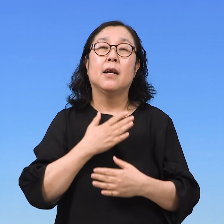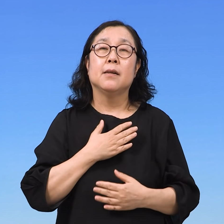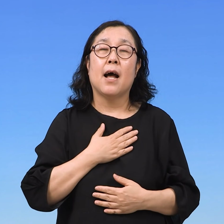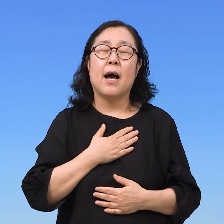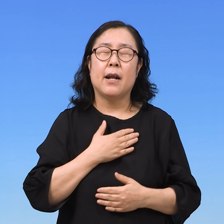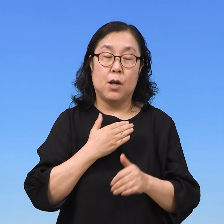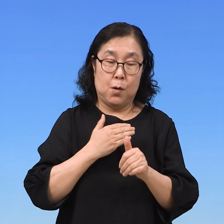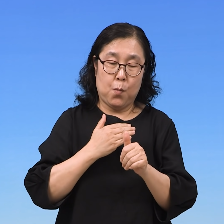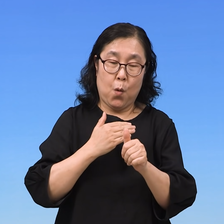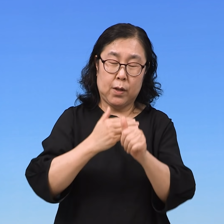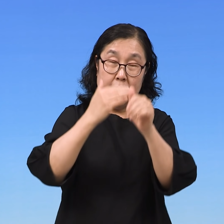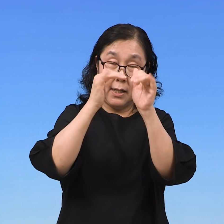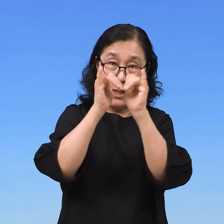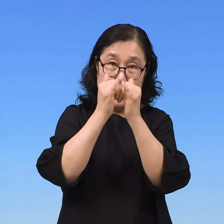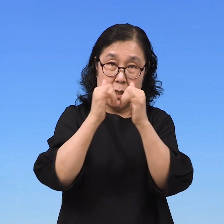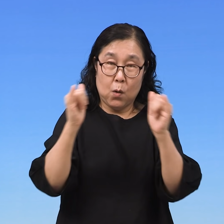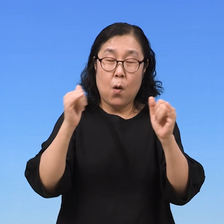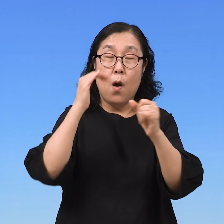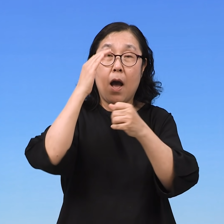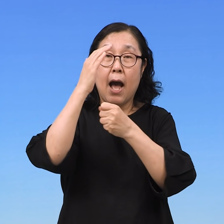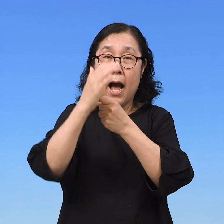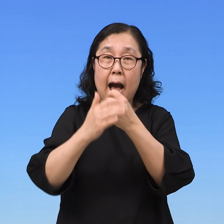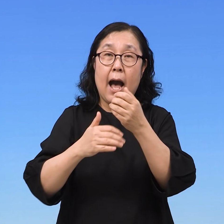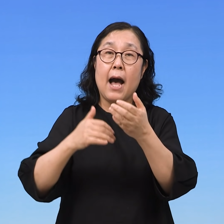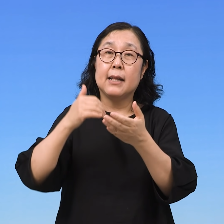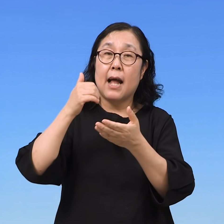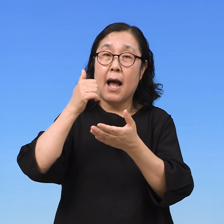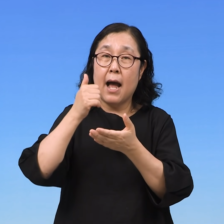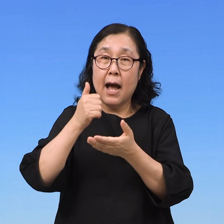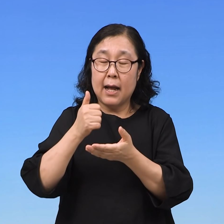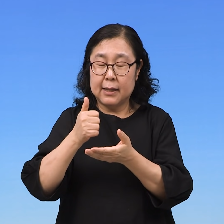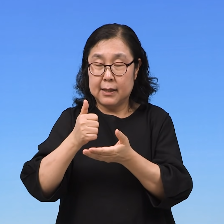존재로서 나를 보내신 이도 하나님.